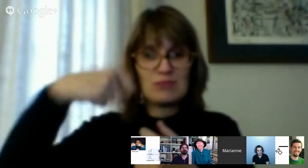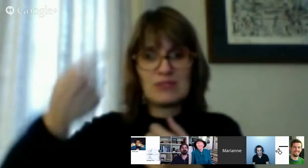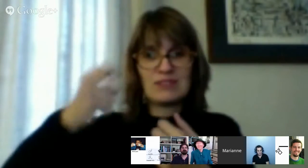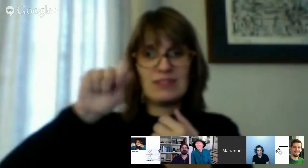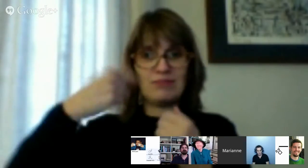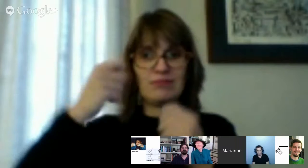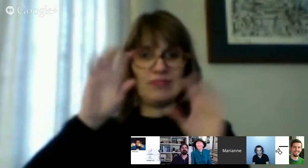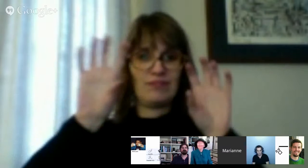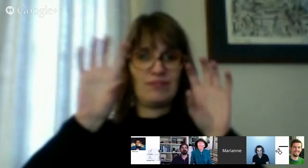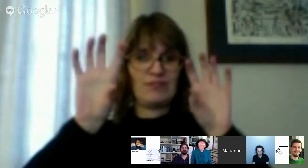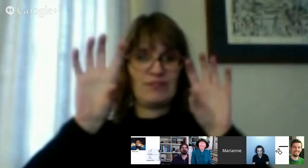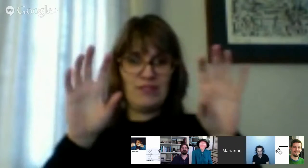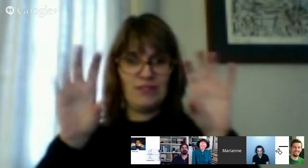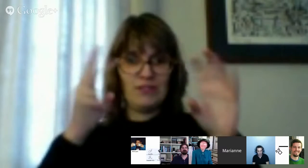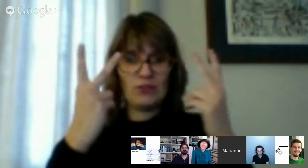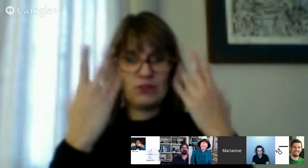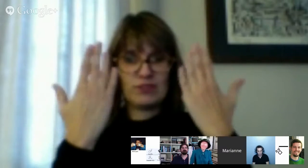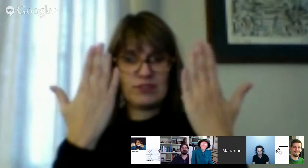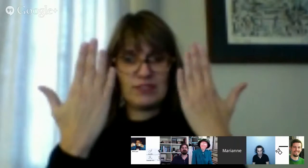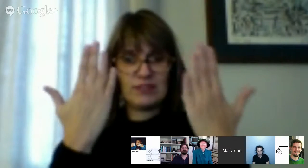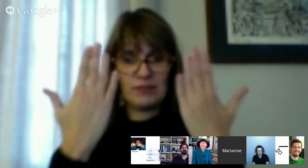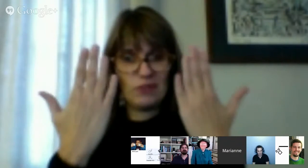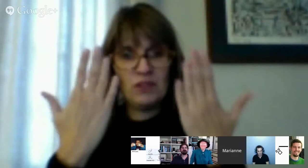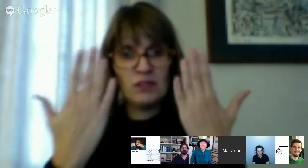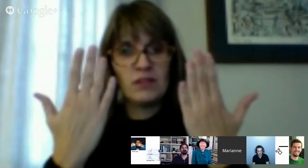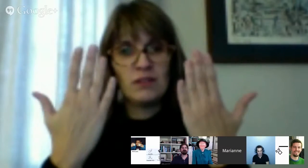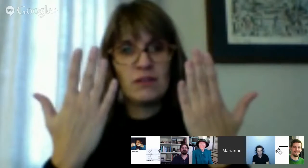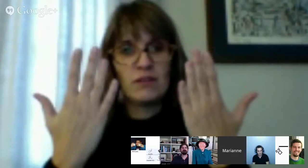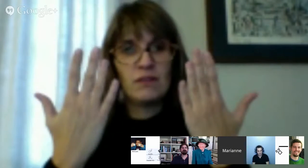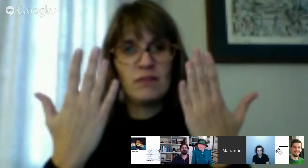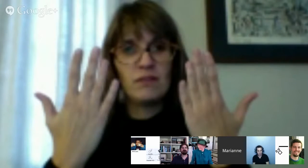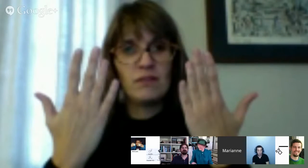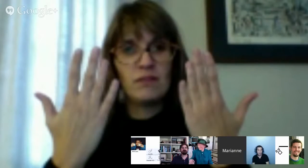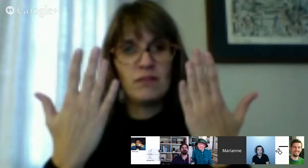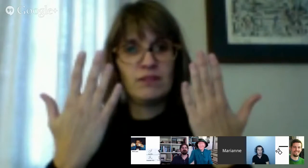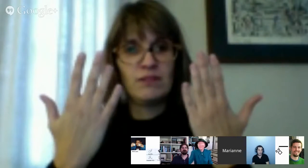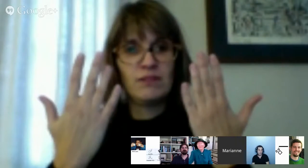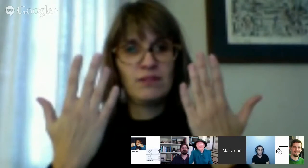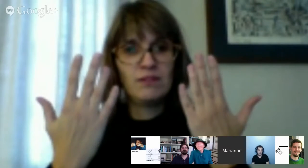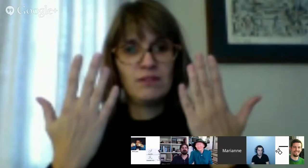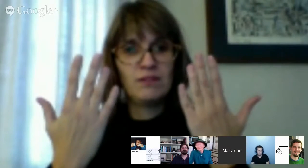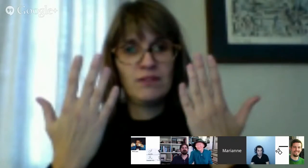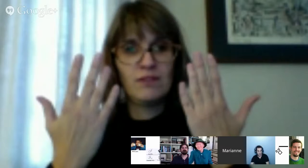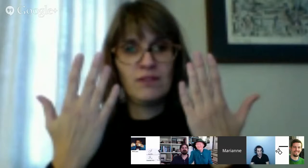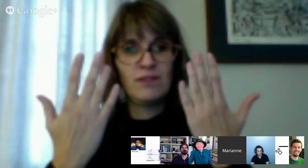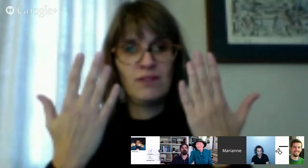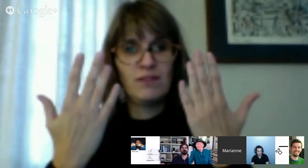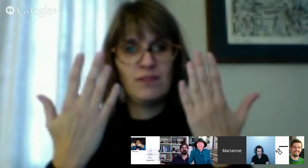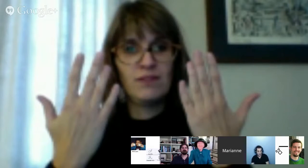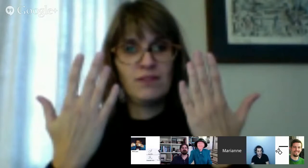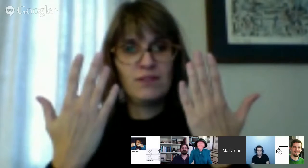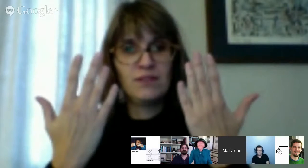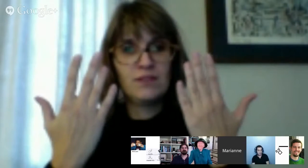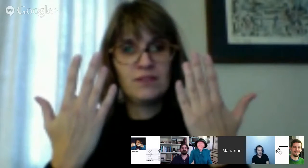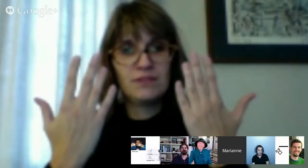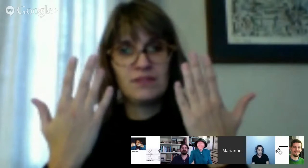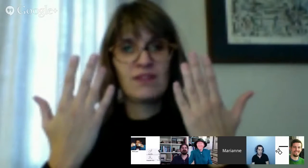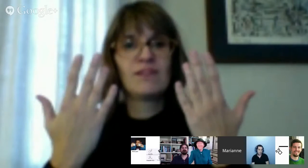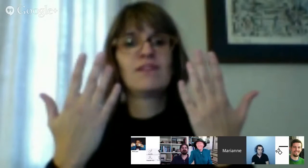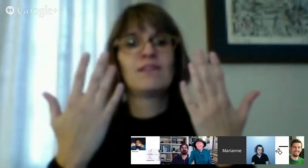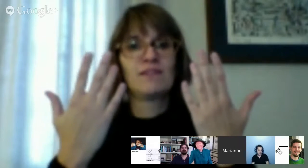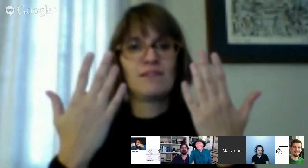Então, o símbolo e os sinais. E uma comparação feita entre os